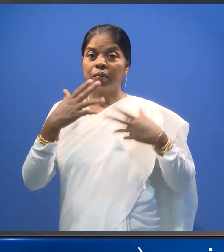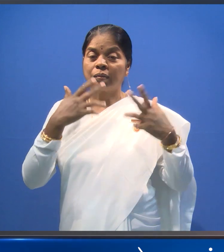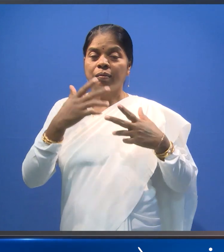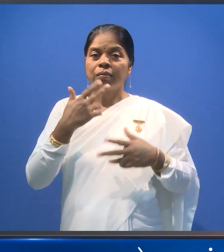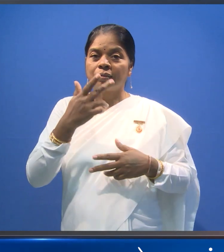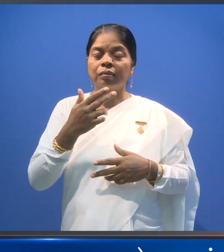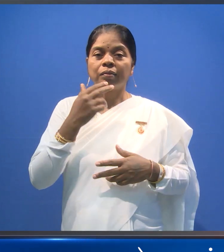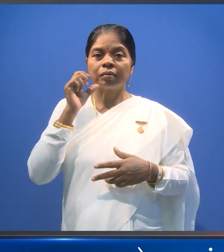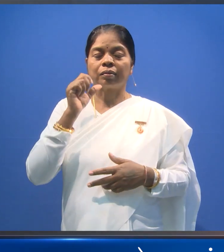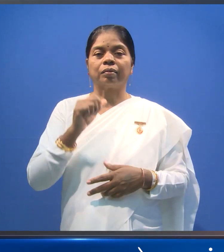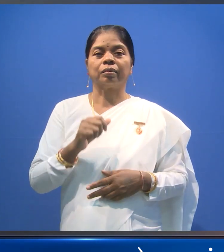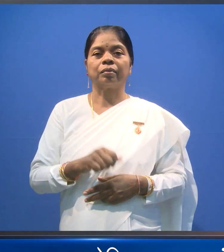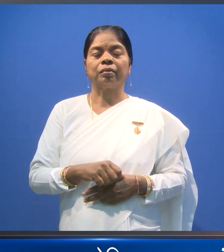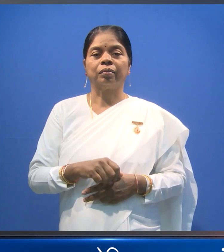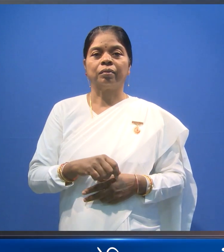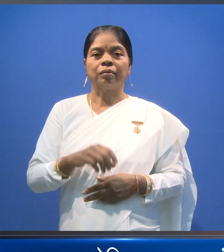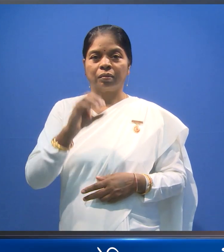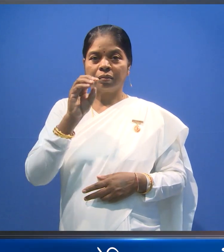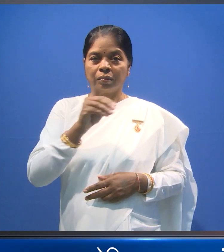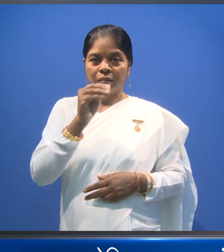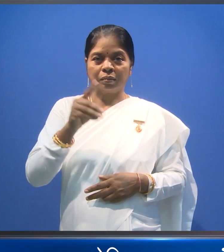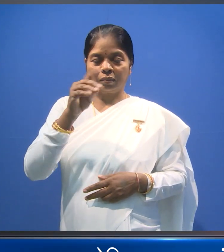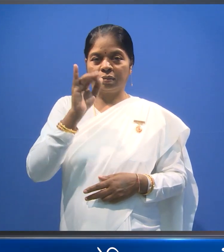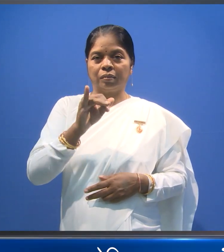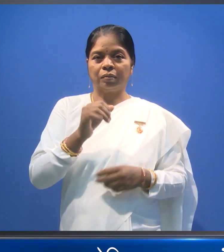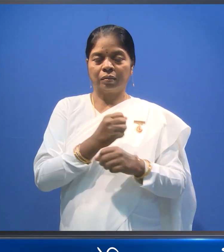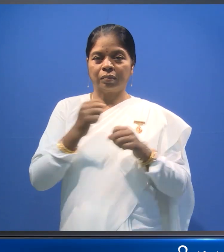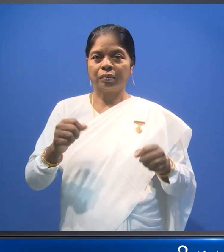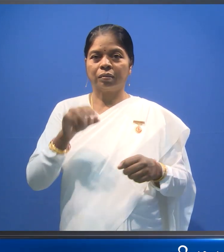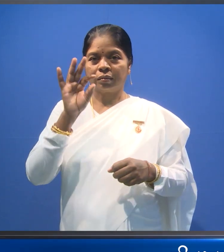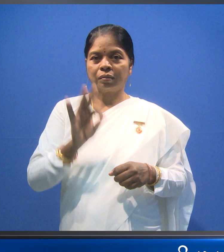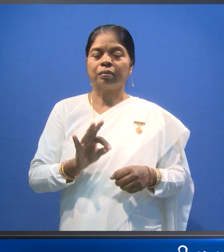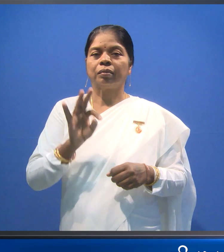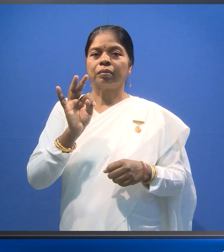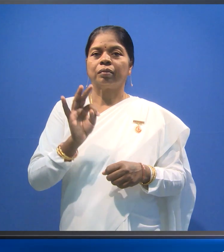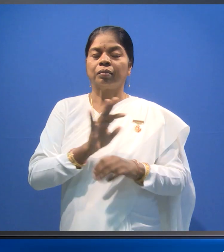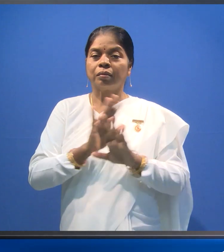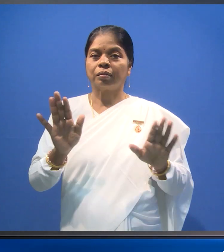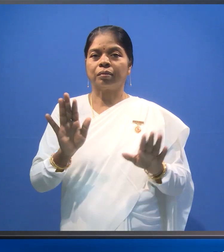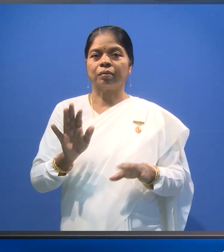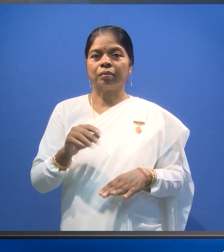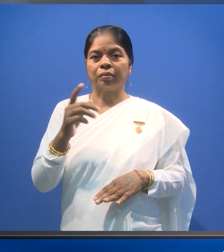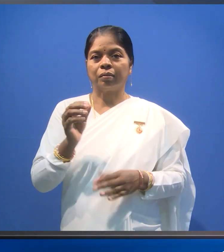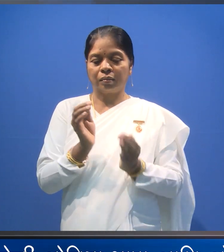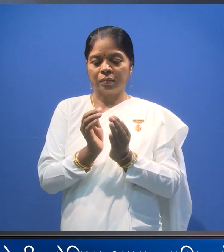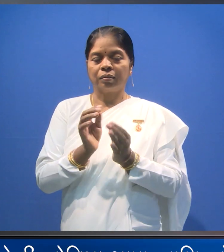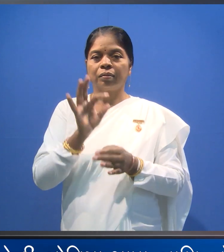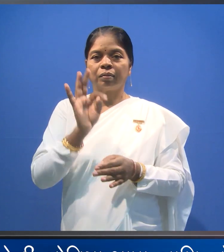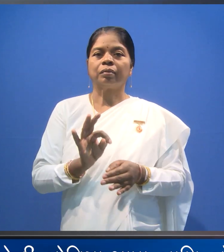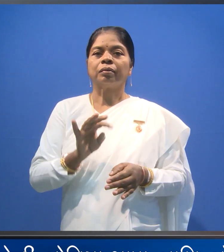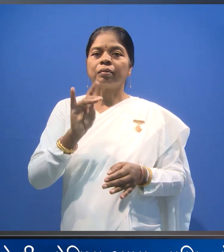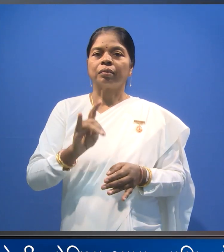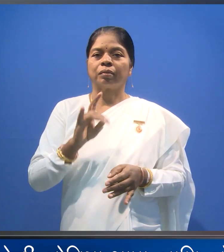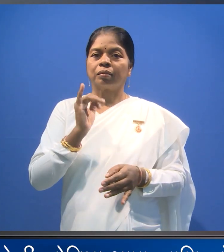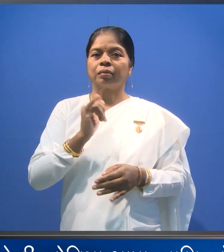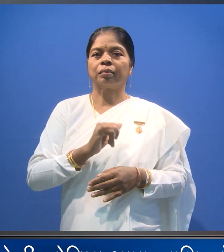होते की उडिया एक स्वतंत्र भाषा नाही आहे, ही एक उपभाषा आहे. अशा वेळी